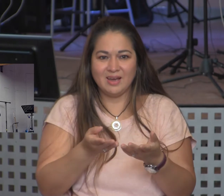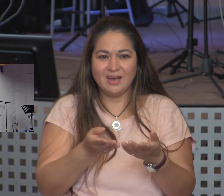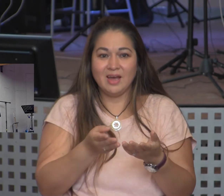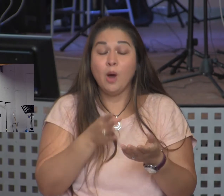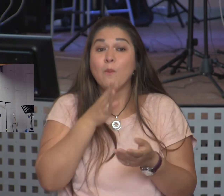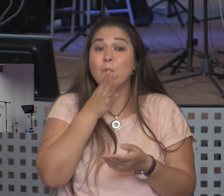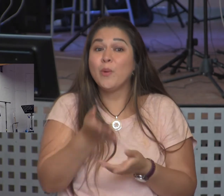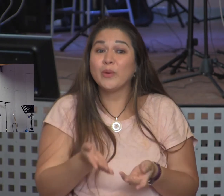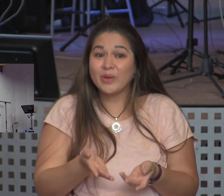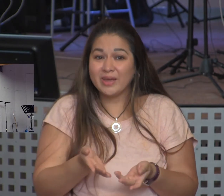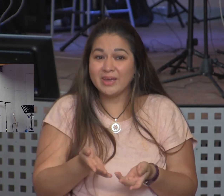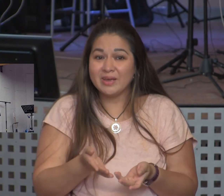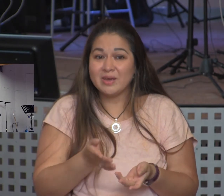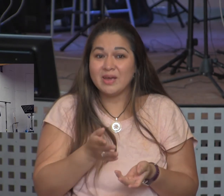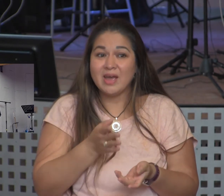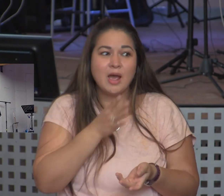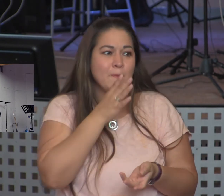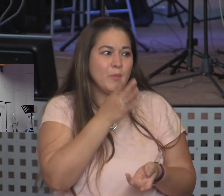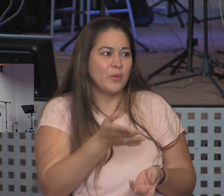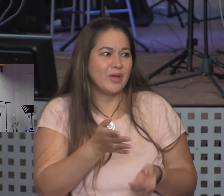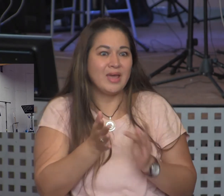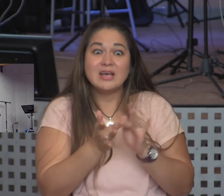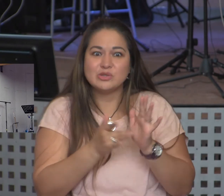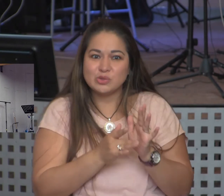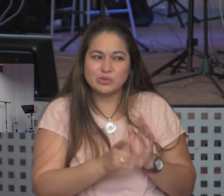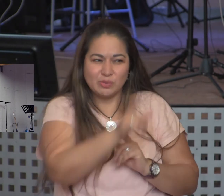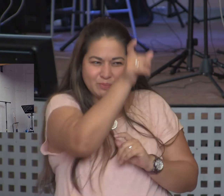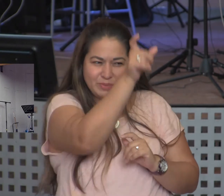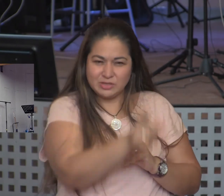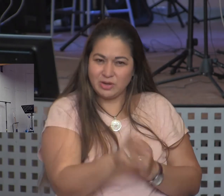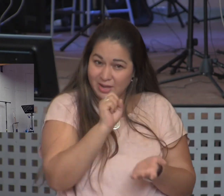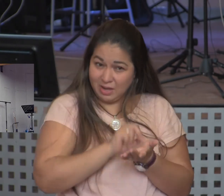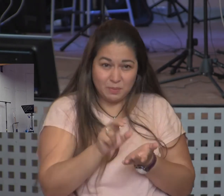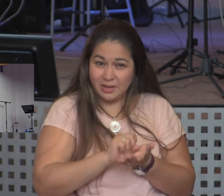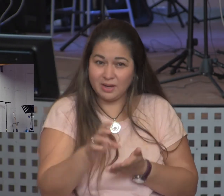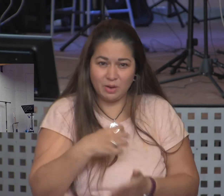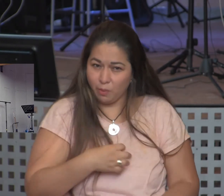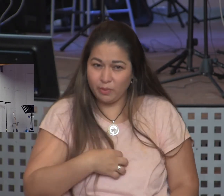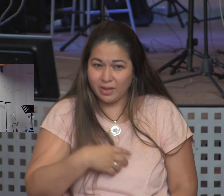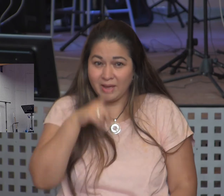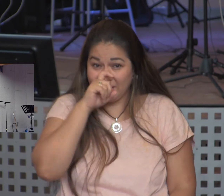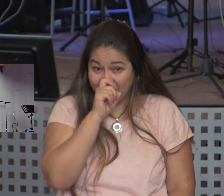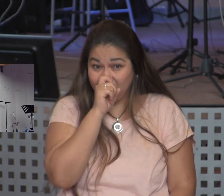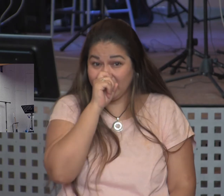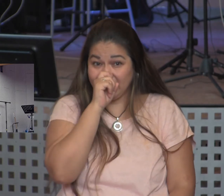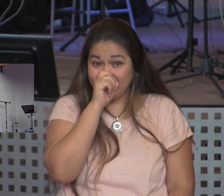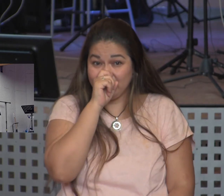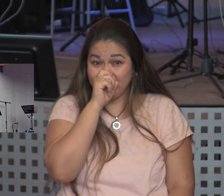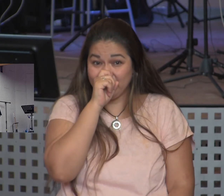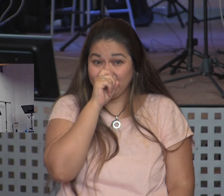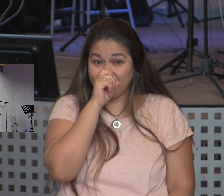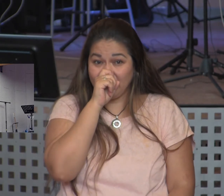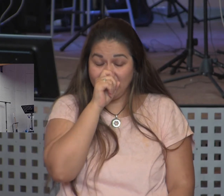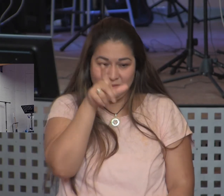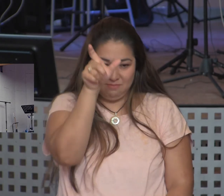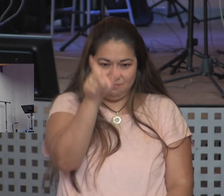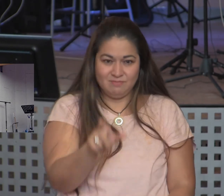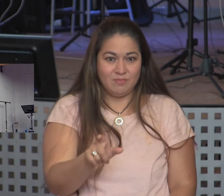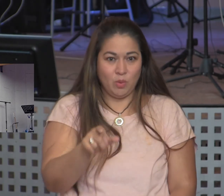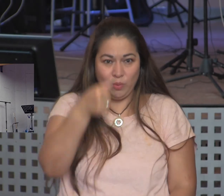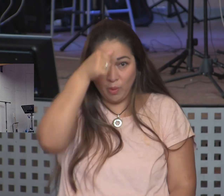un paralítico. ¿Recuerdas? Betesda, paralítico, que Él